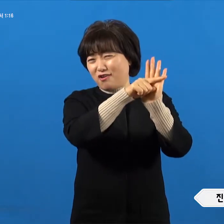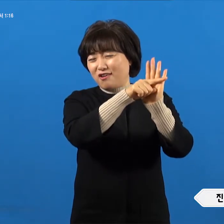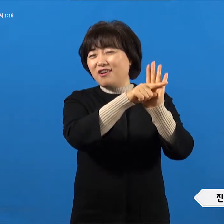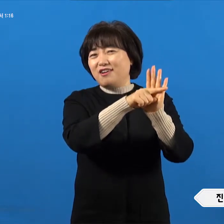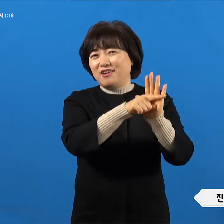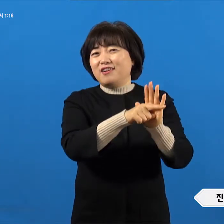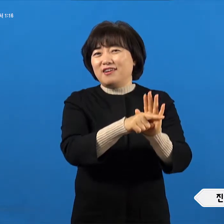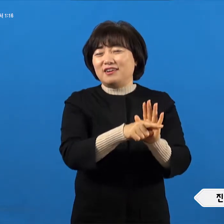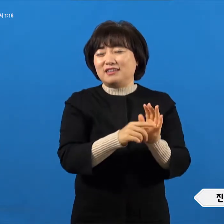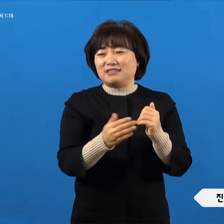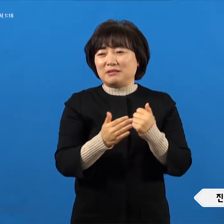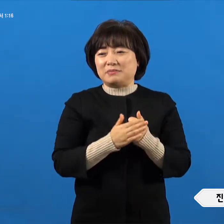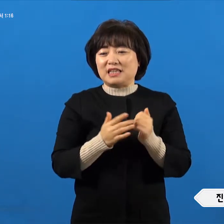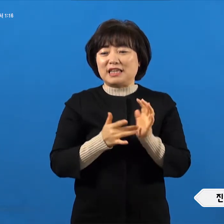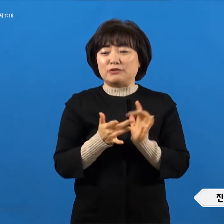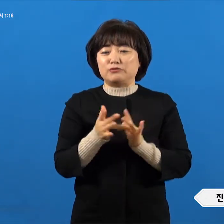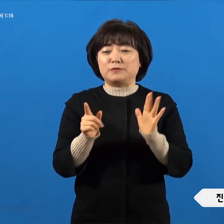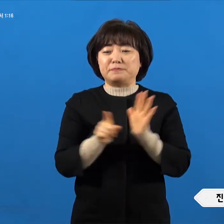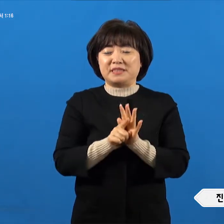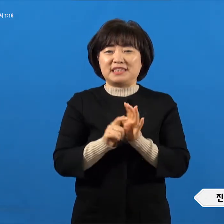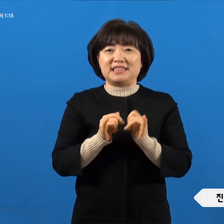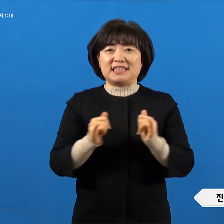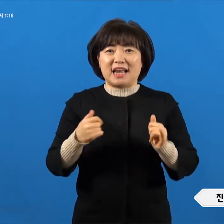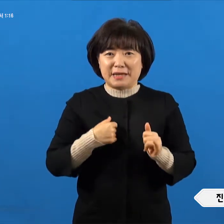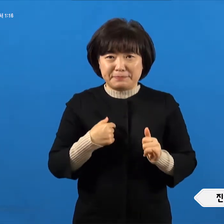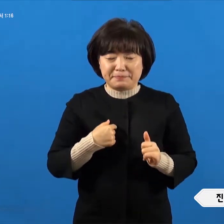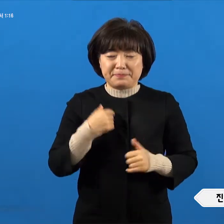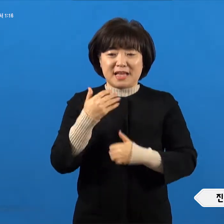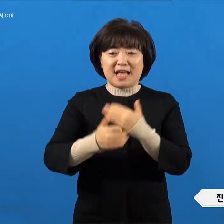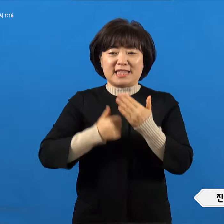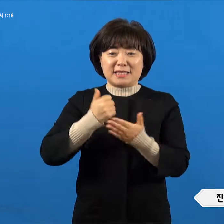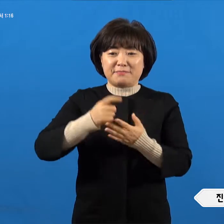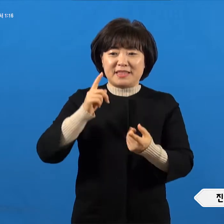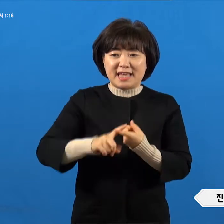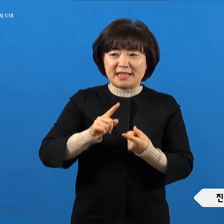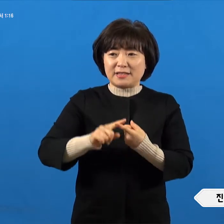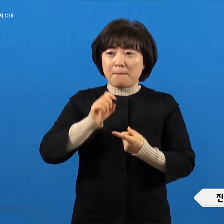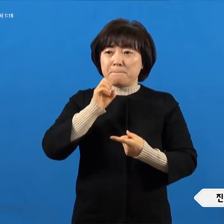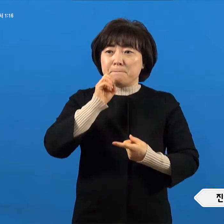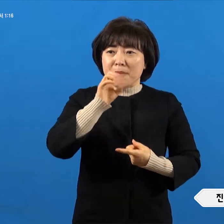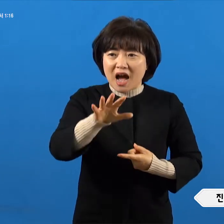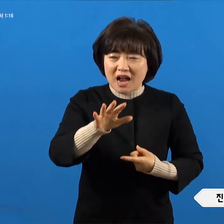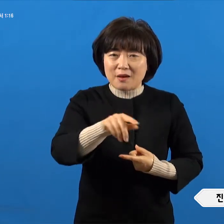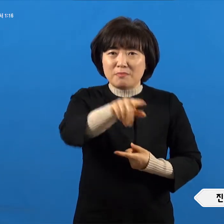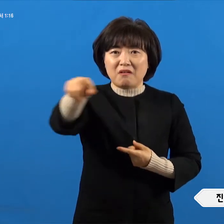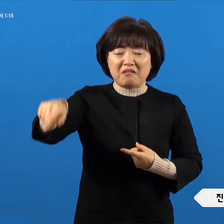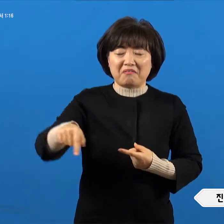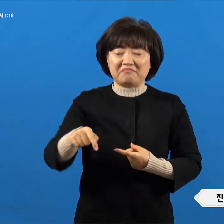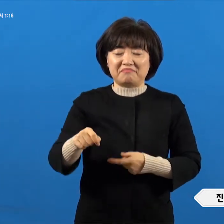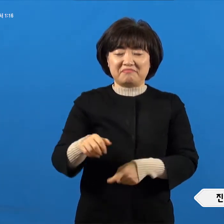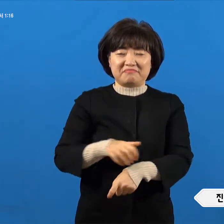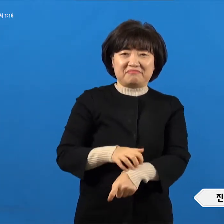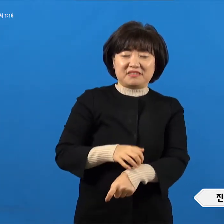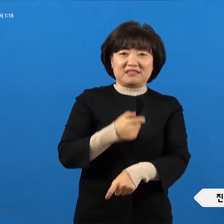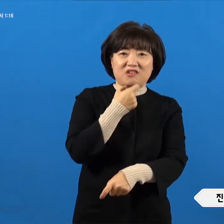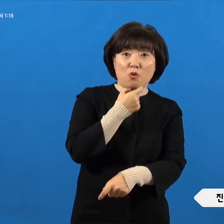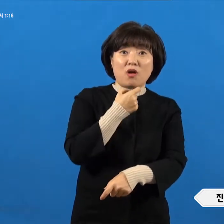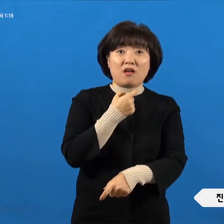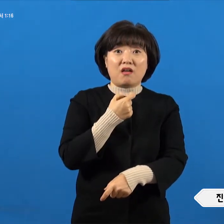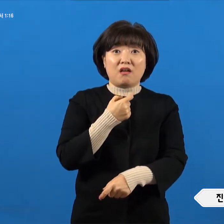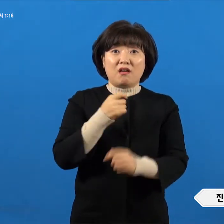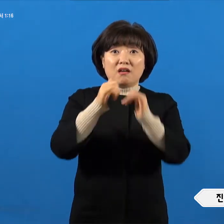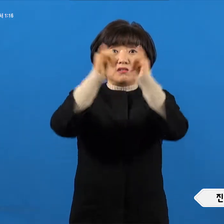왠지 모르게 믿는 자로서 하나님 이야기한다는 것이 불편함을 가져오기도 합니다. 사회